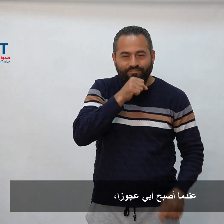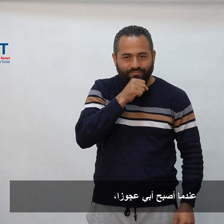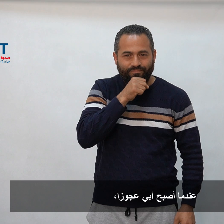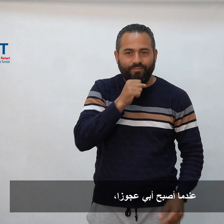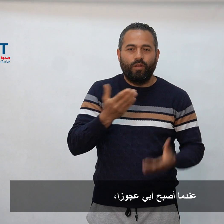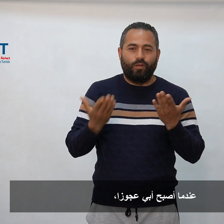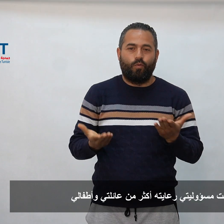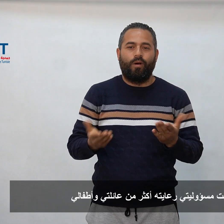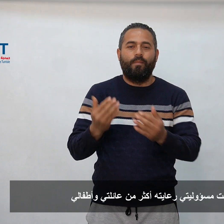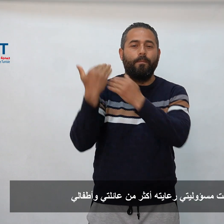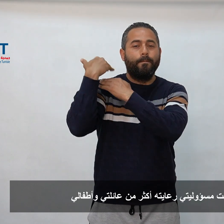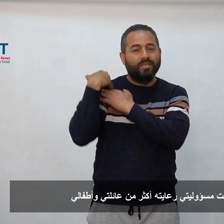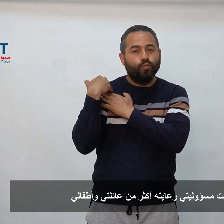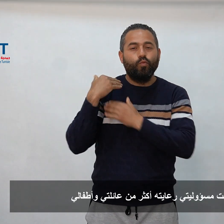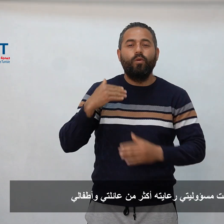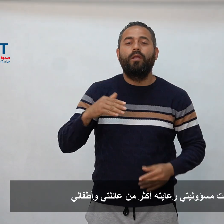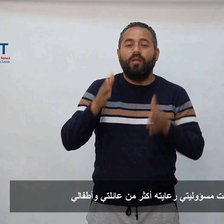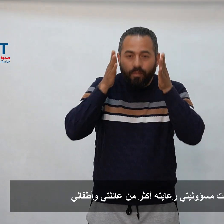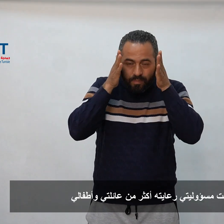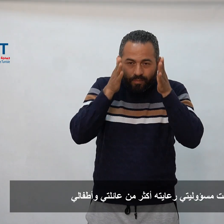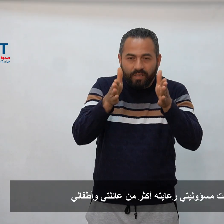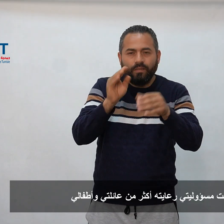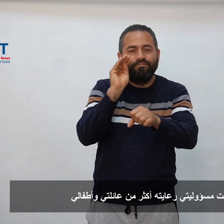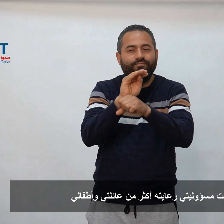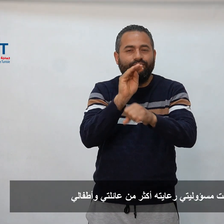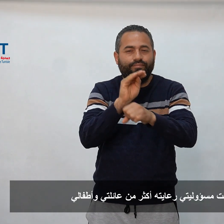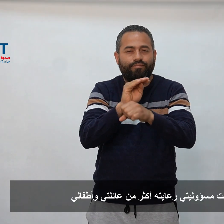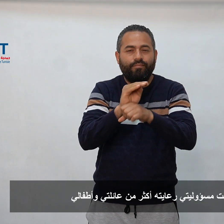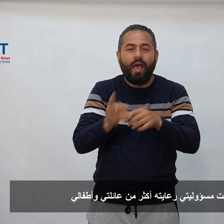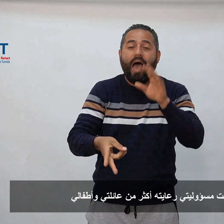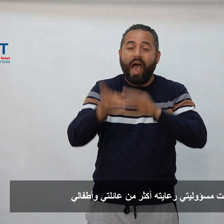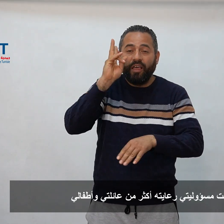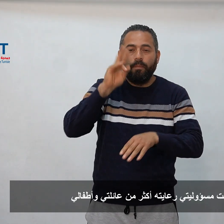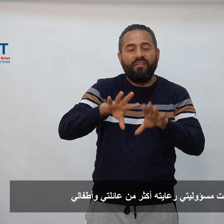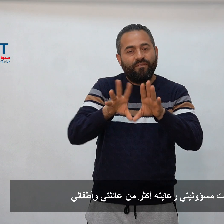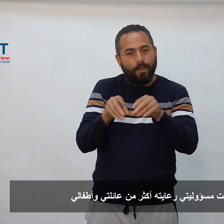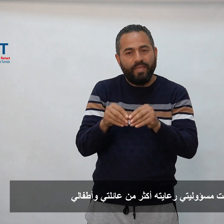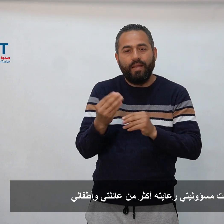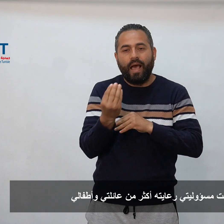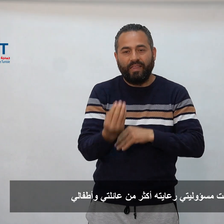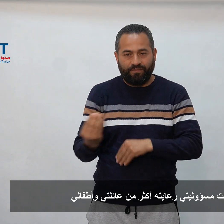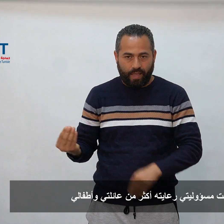عجوزا أصبحت مسؤوليتي رعايته أكثر من عائلتي